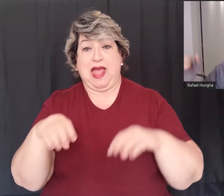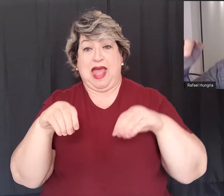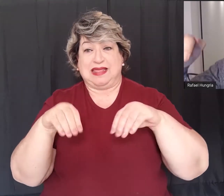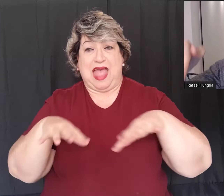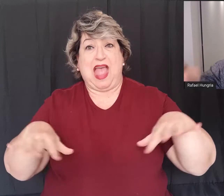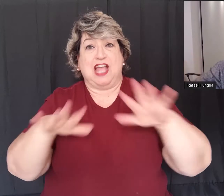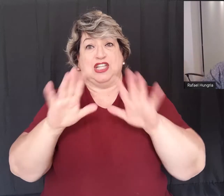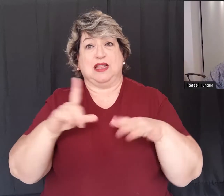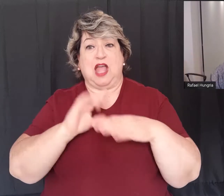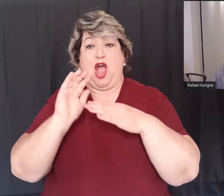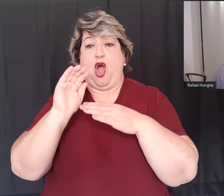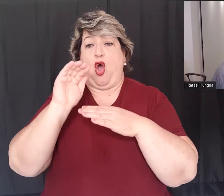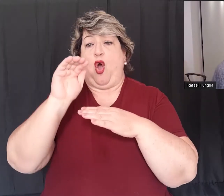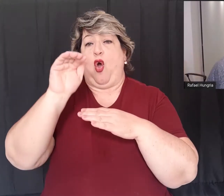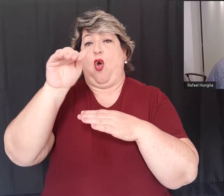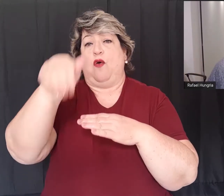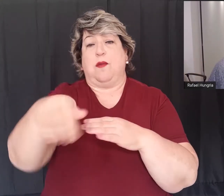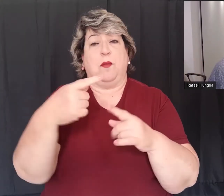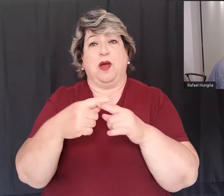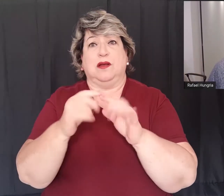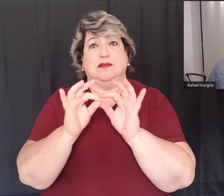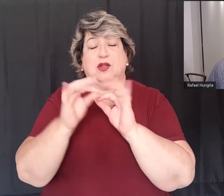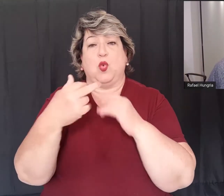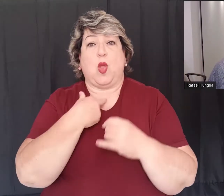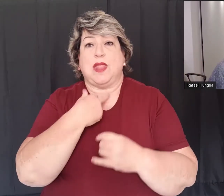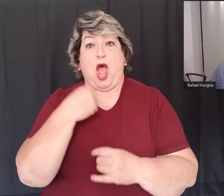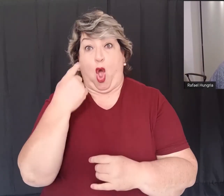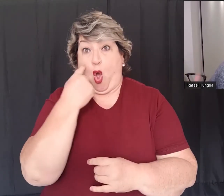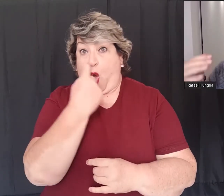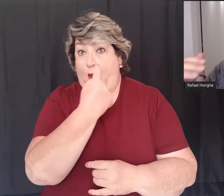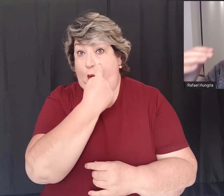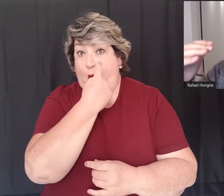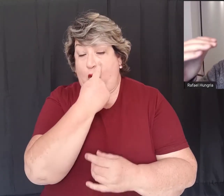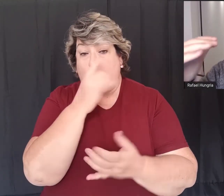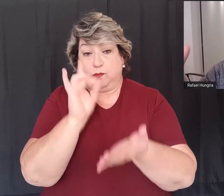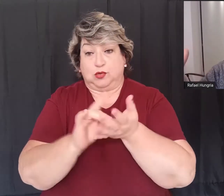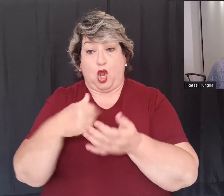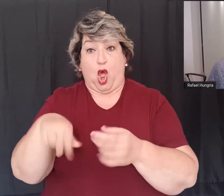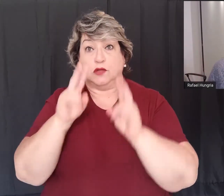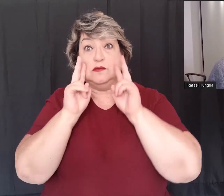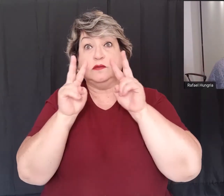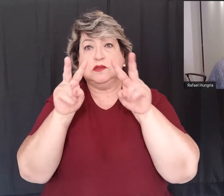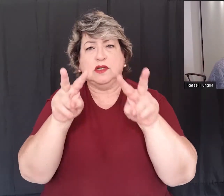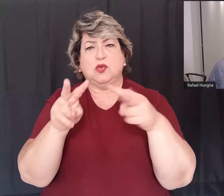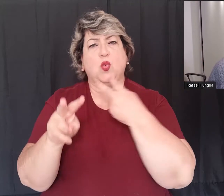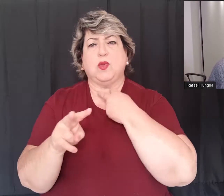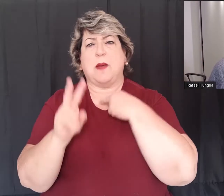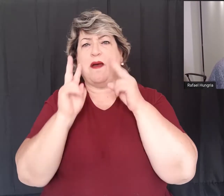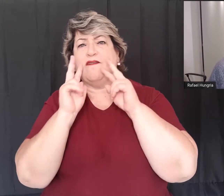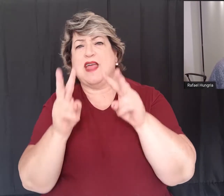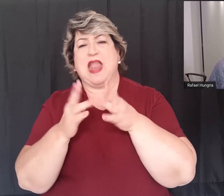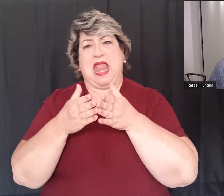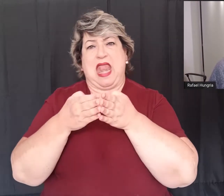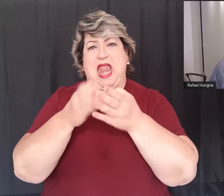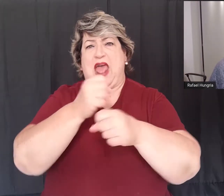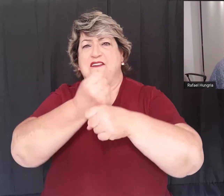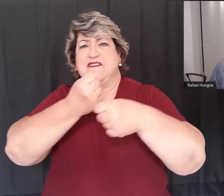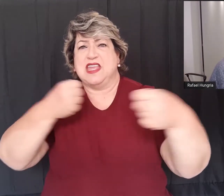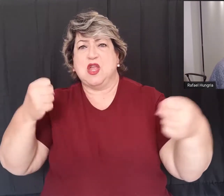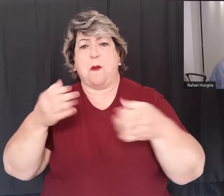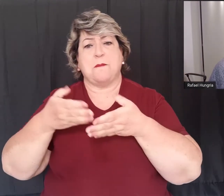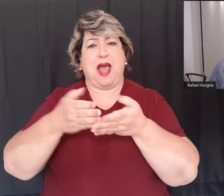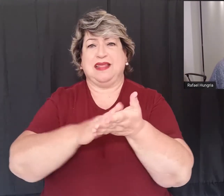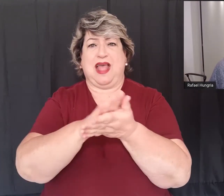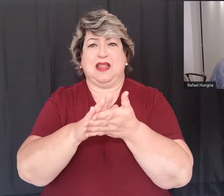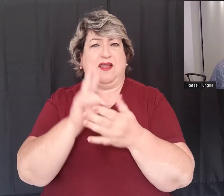teria uma queda na curvatura, né? E nenhum objeto seria possível ser visto a olho nu, você não conseguiria mais enxergar nada, nem navios,